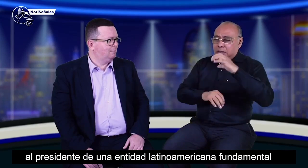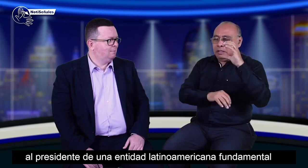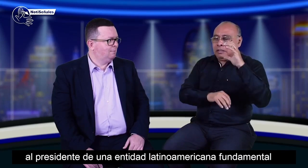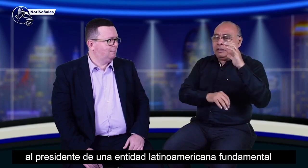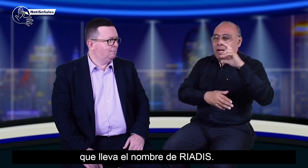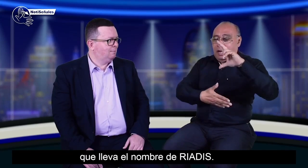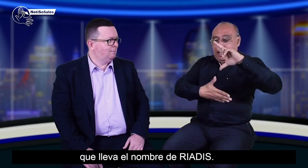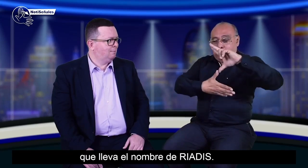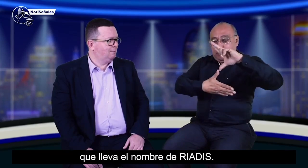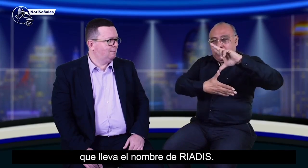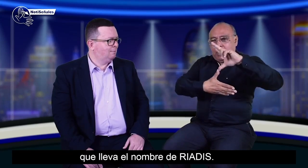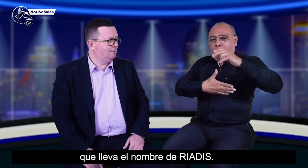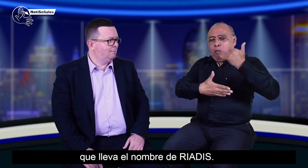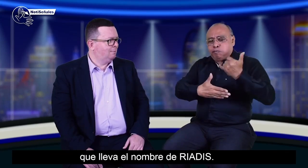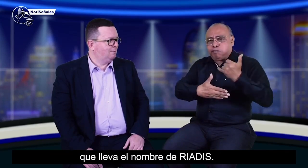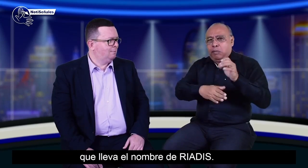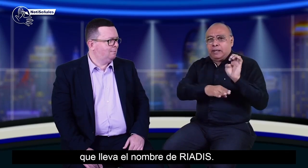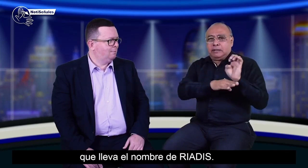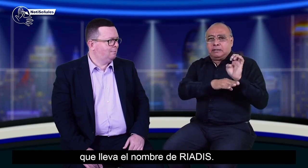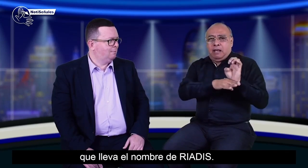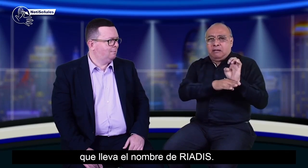que lleva el nombre de RIADIS.